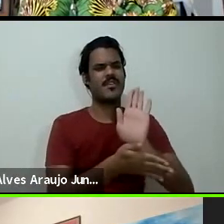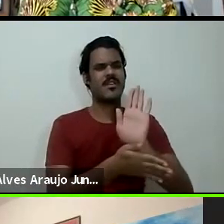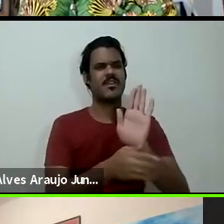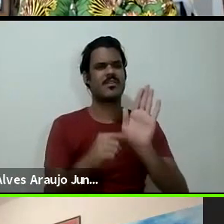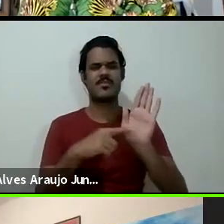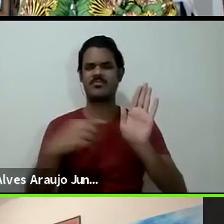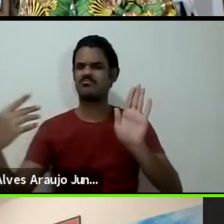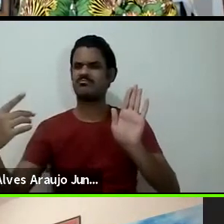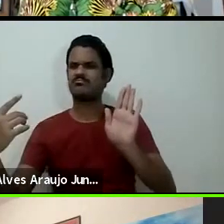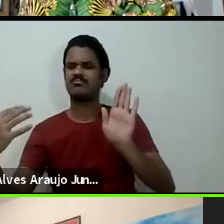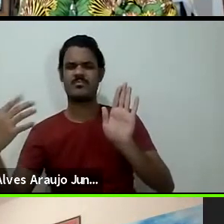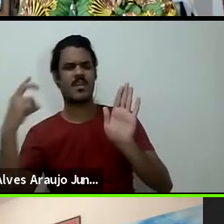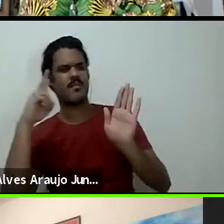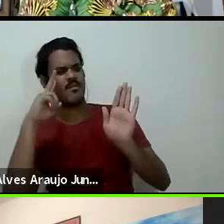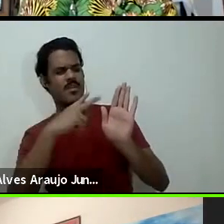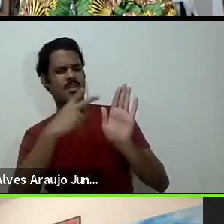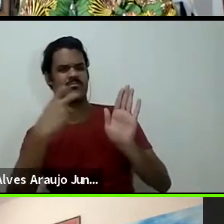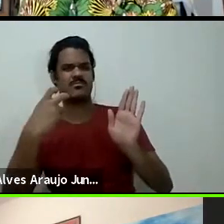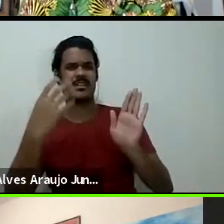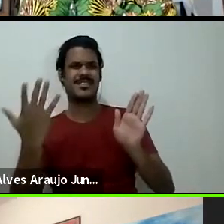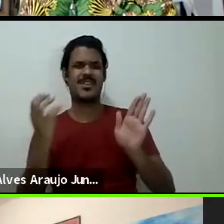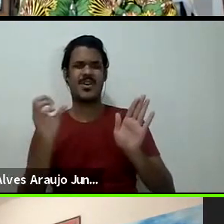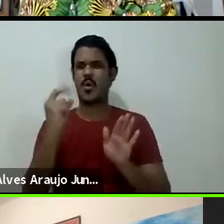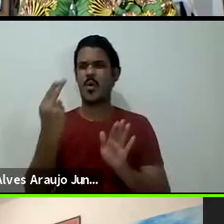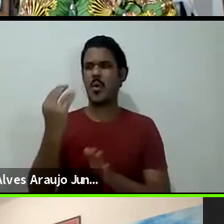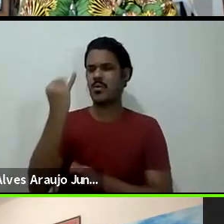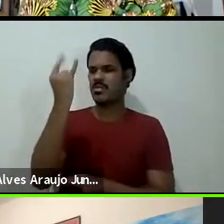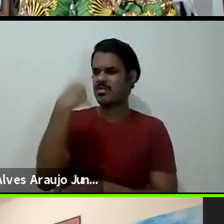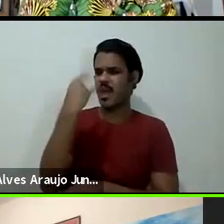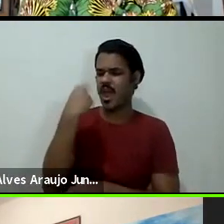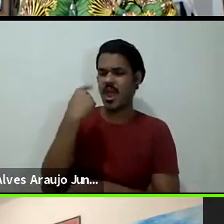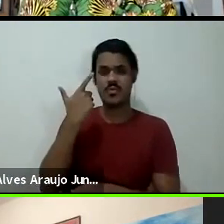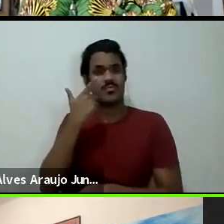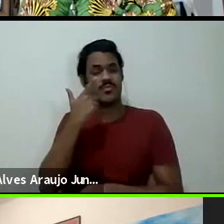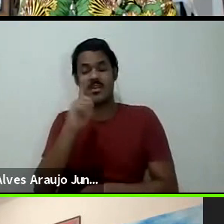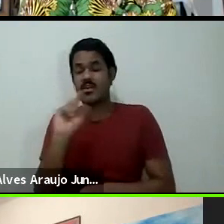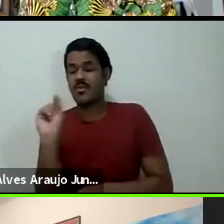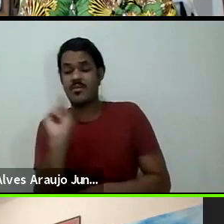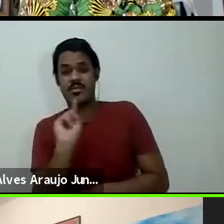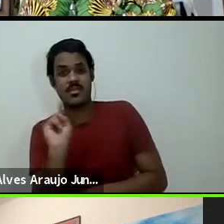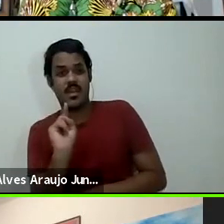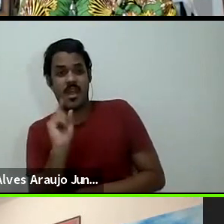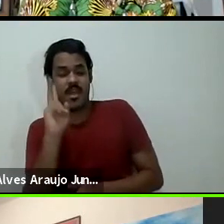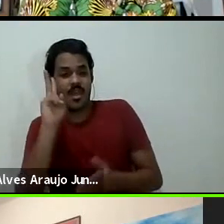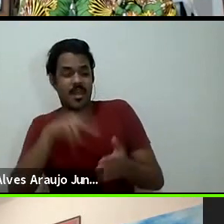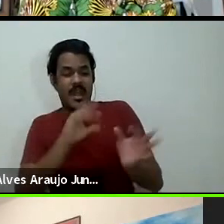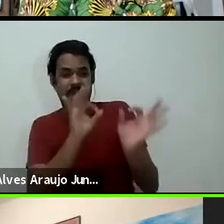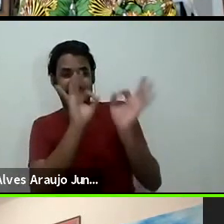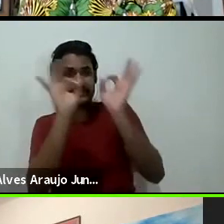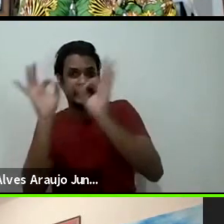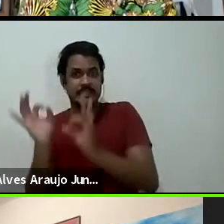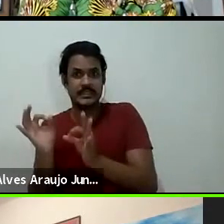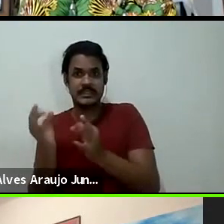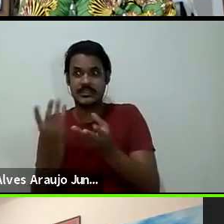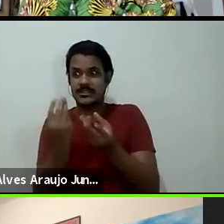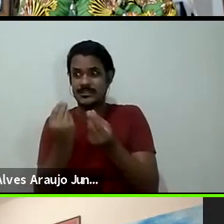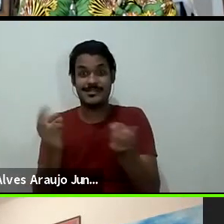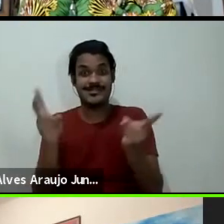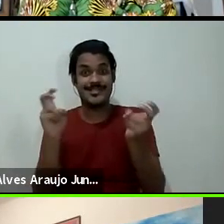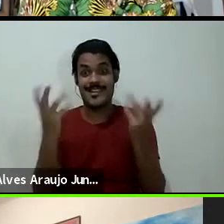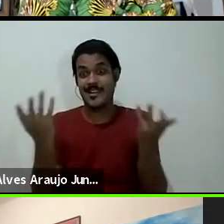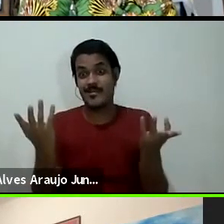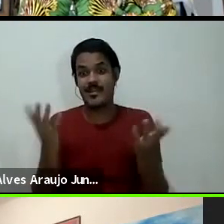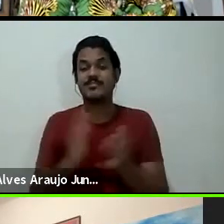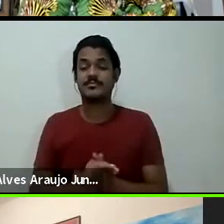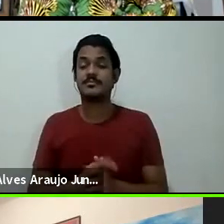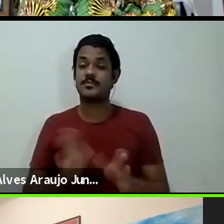que o filme está pronto quando pessoas cegas e com baixa visão não podem usufruir do seu conteúdo? Então, eu deixo